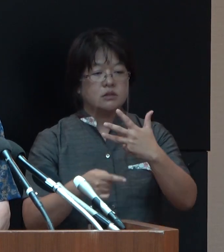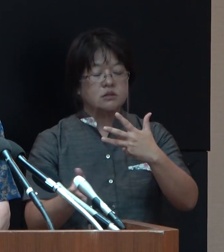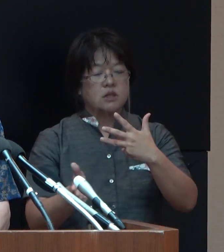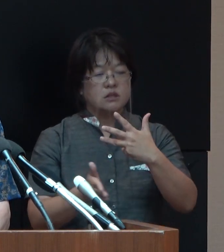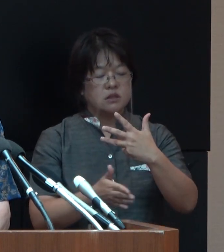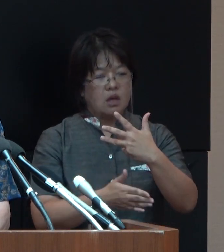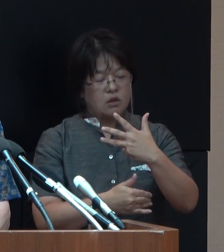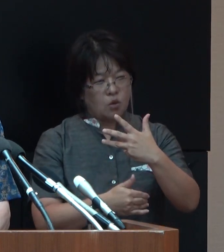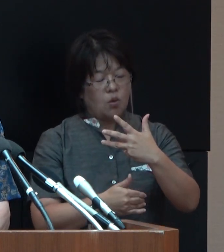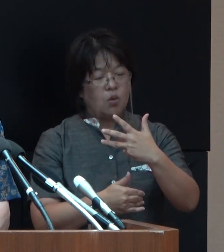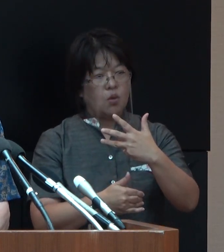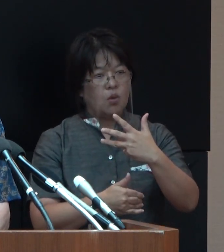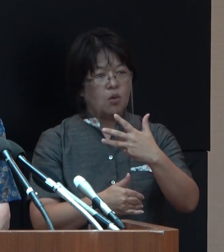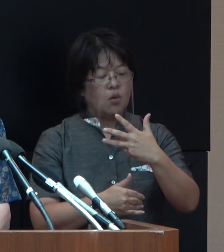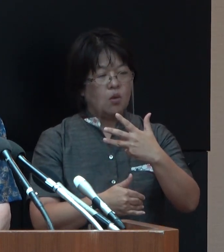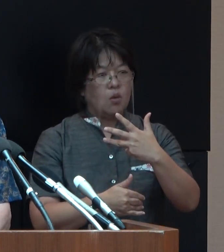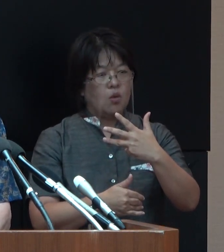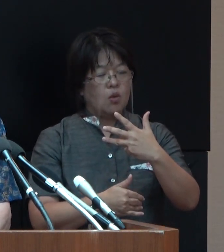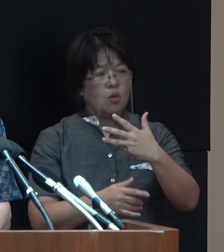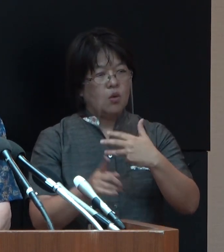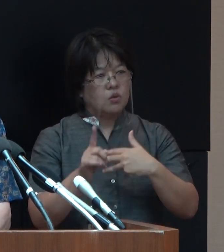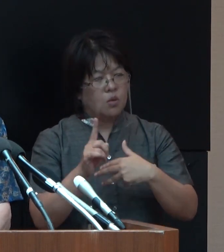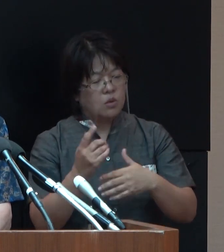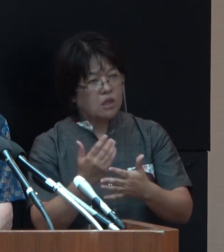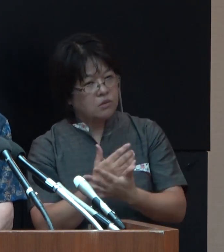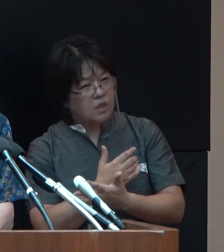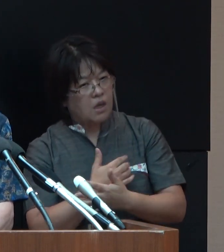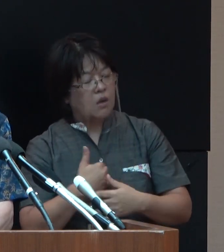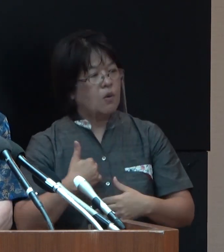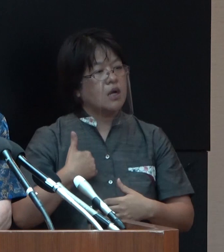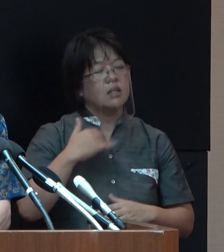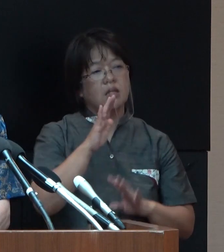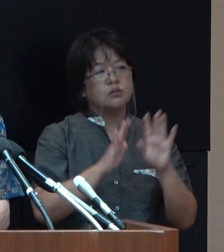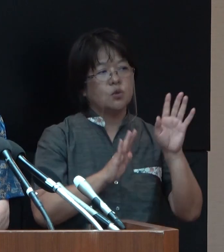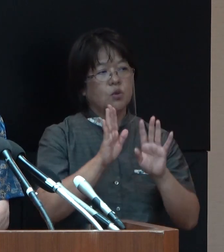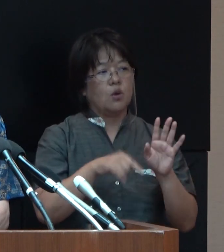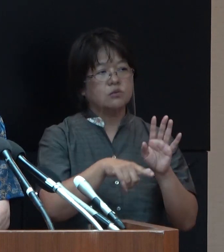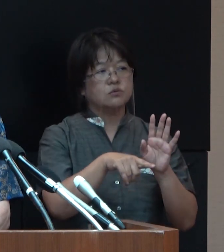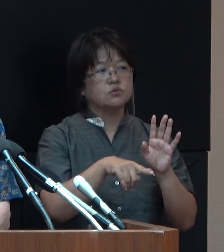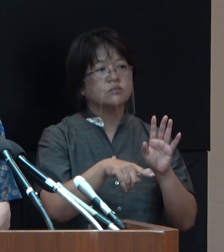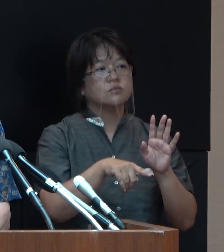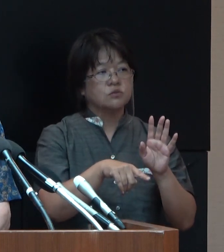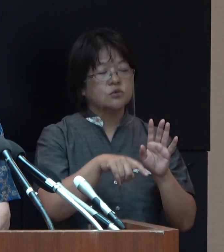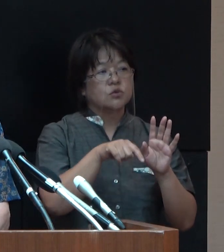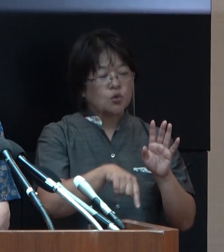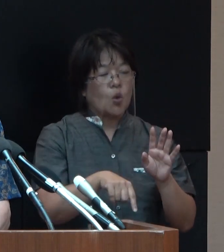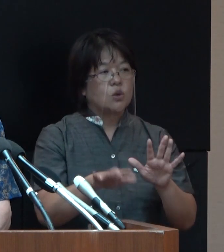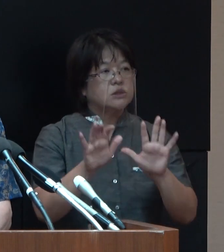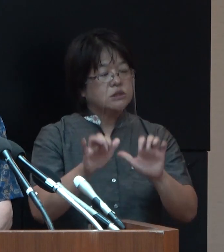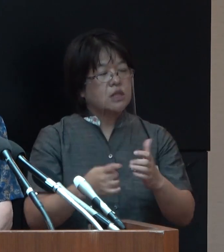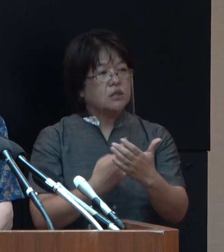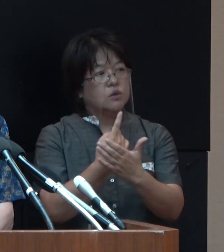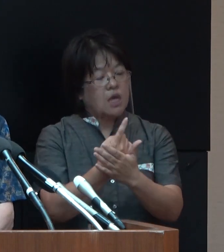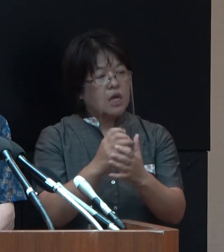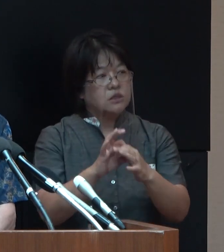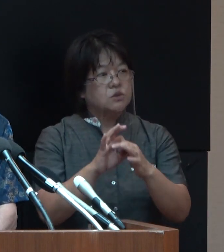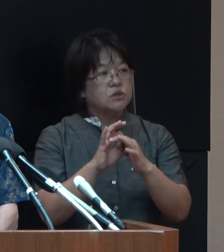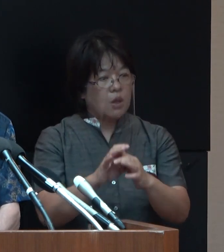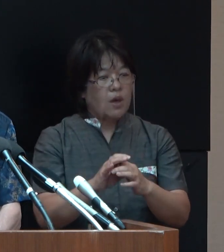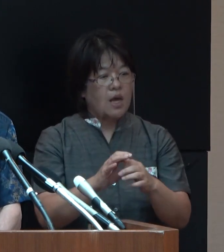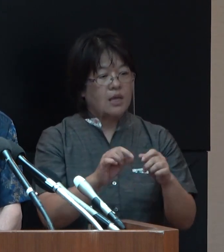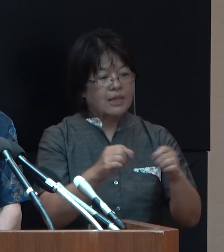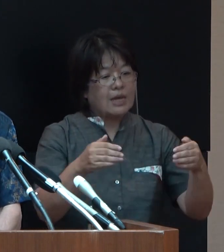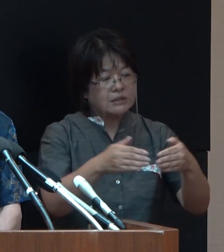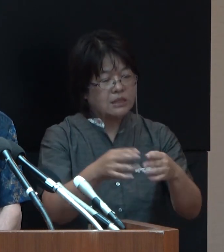どういうふうに推移していくのかは分からない状況ですから、その式典の参加については先方